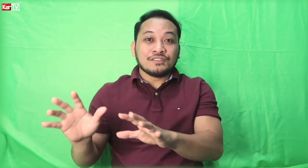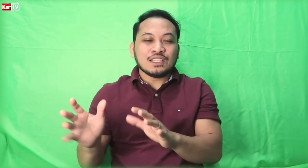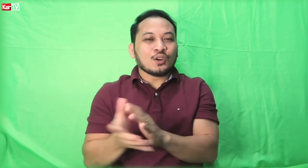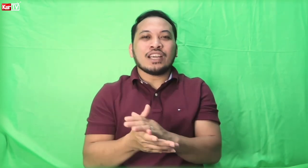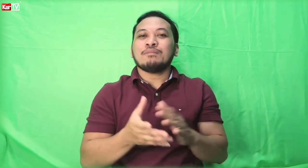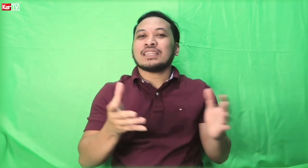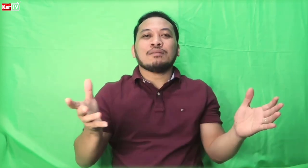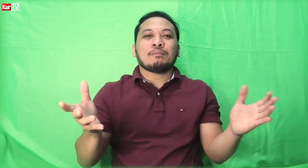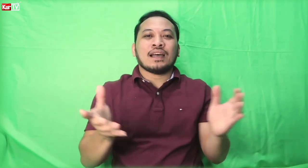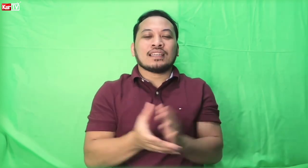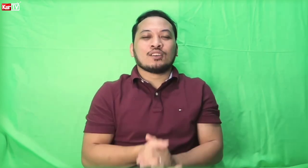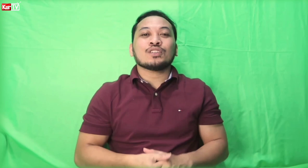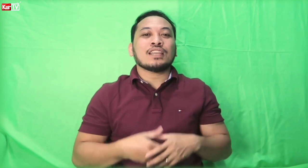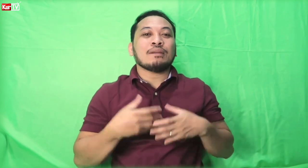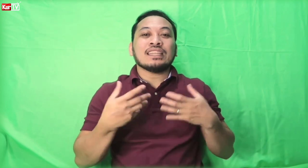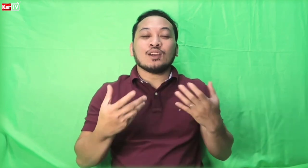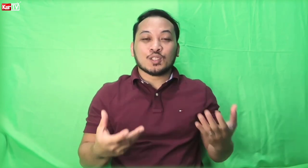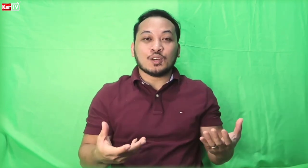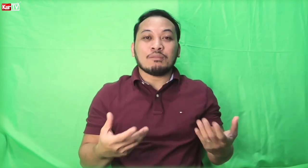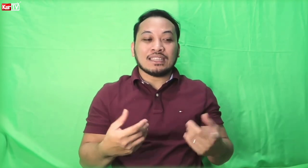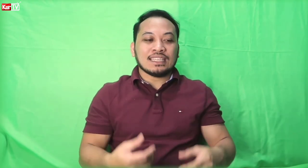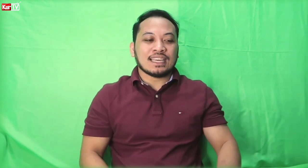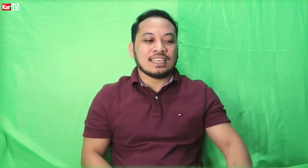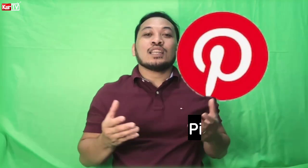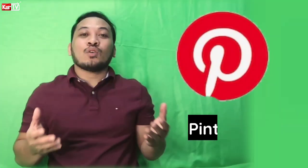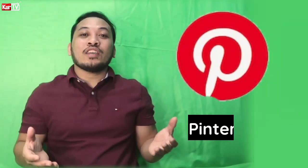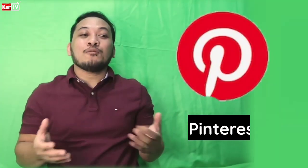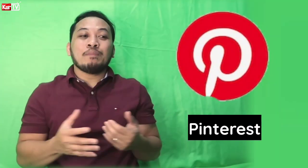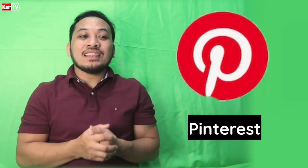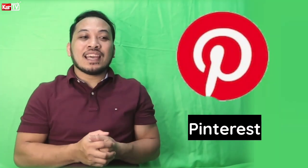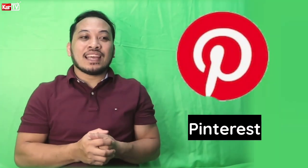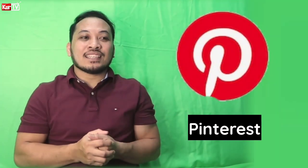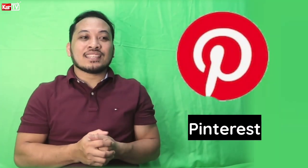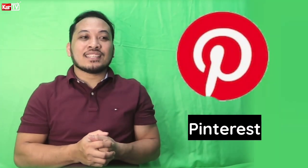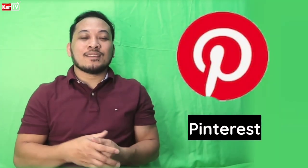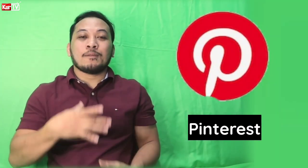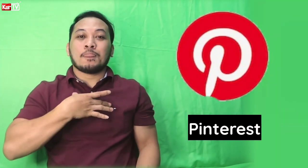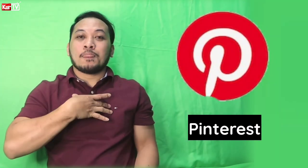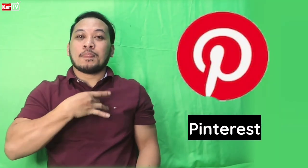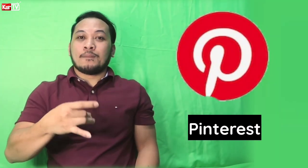office or iba't iba pa kung saan man nila gustong mag-design. Ito ay yung Pinterest.